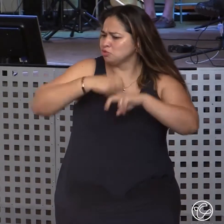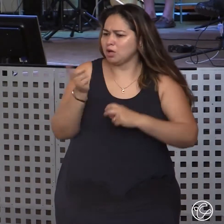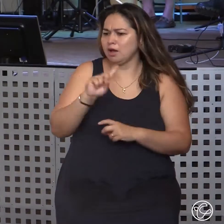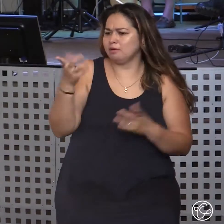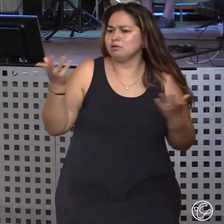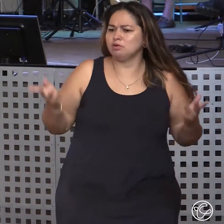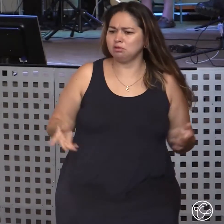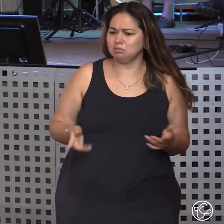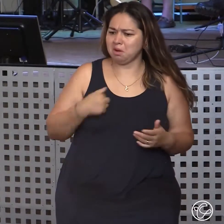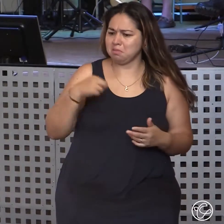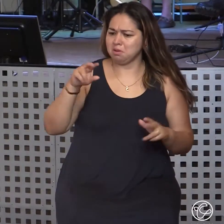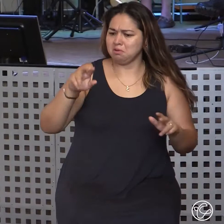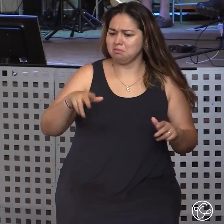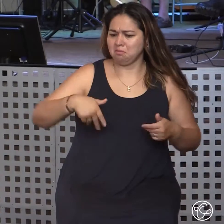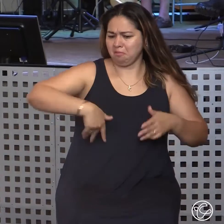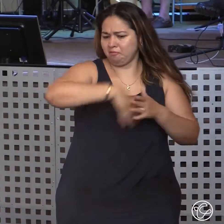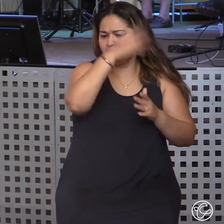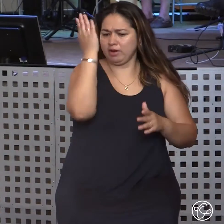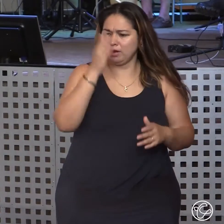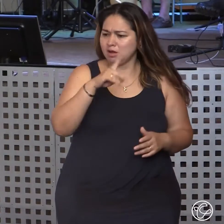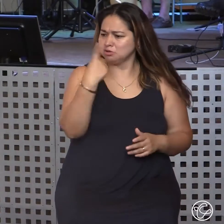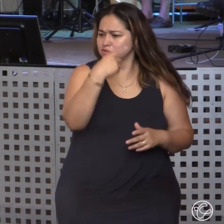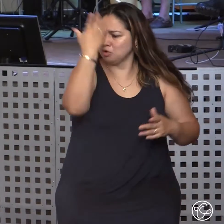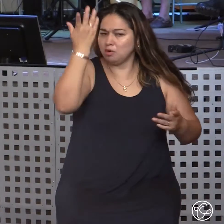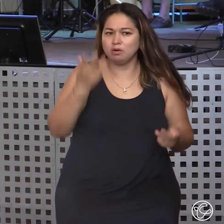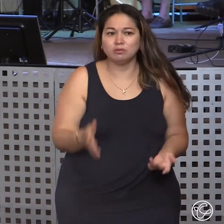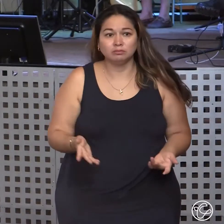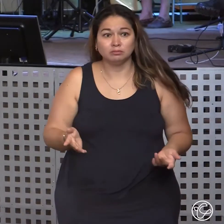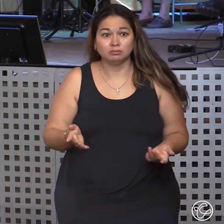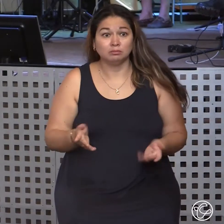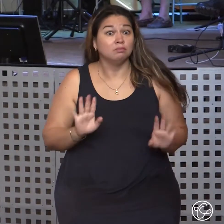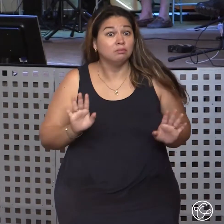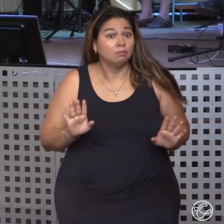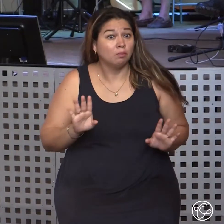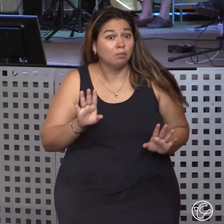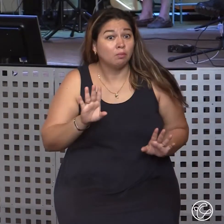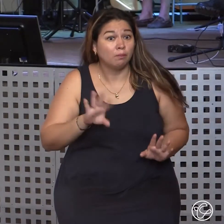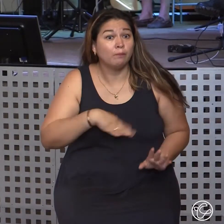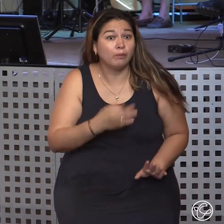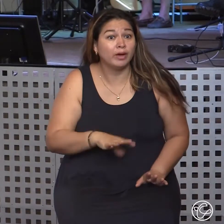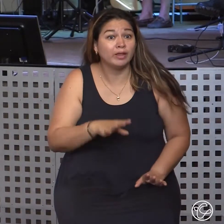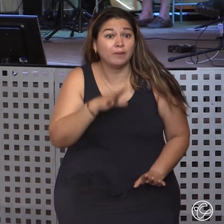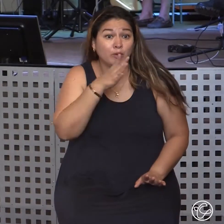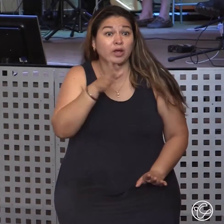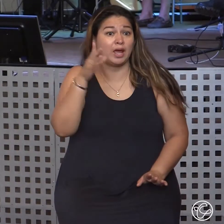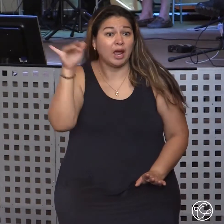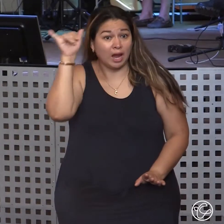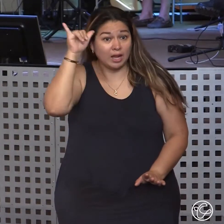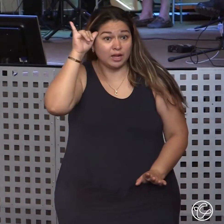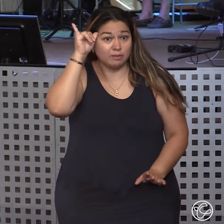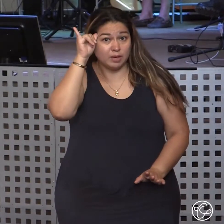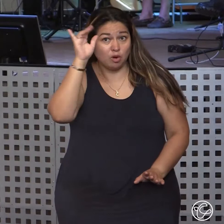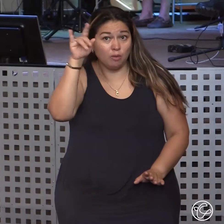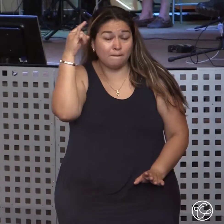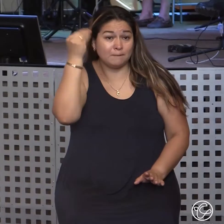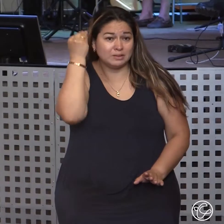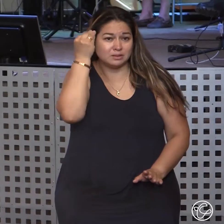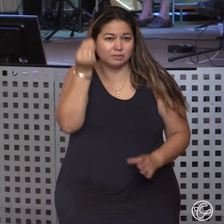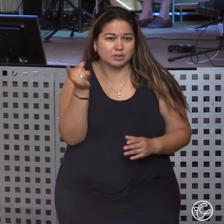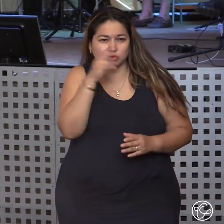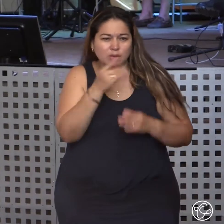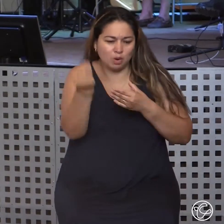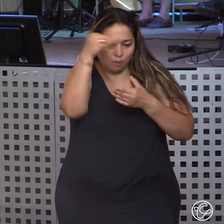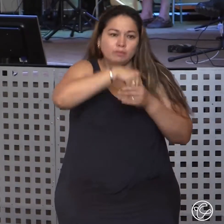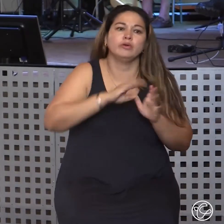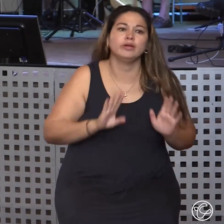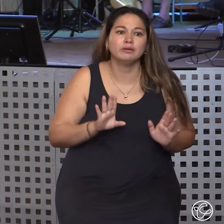y aprendió a abrir espacios espirituales. Si tú y yo aprendemos a honrar más allá de lo que ya probablemente lo